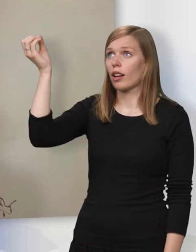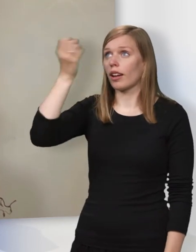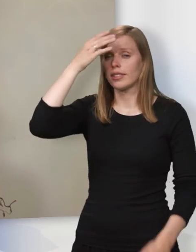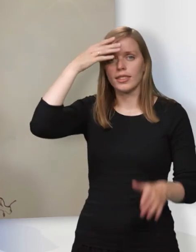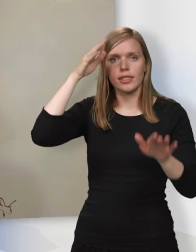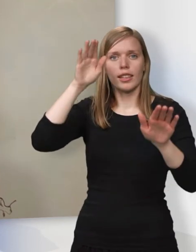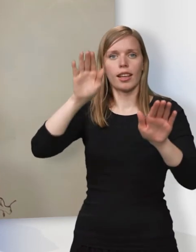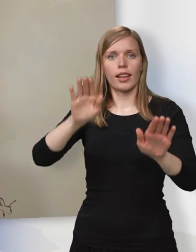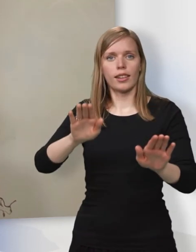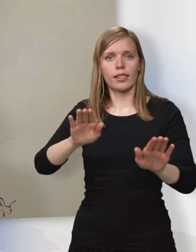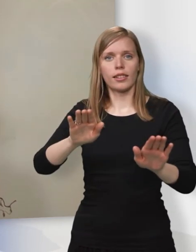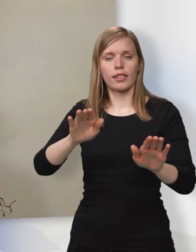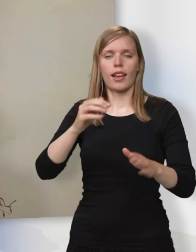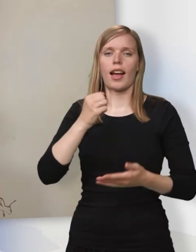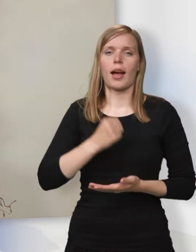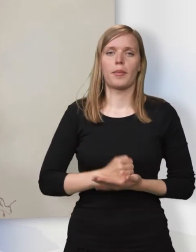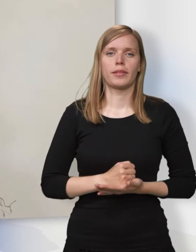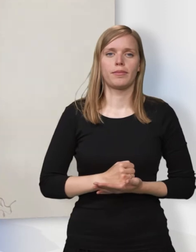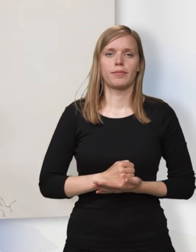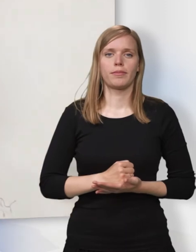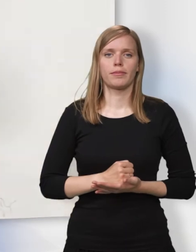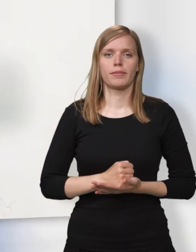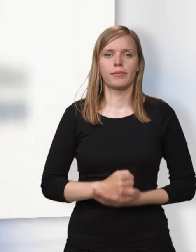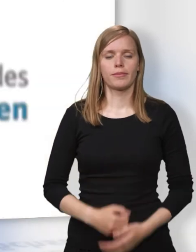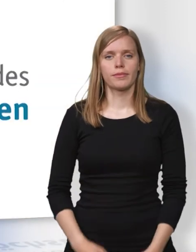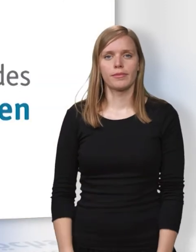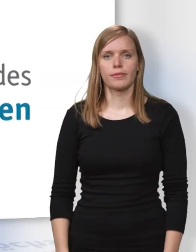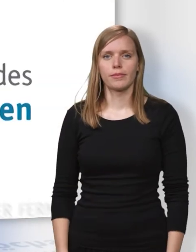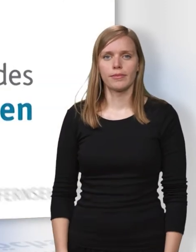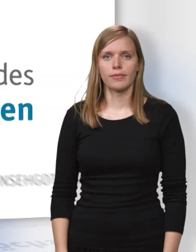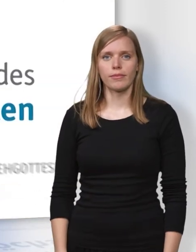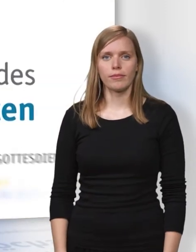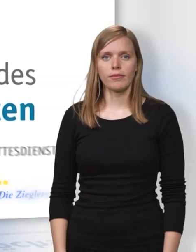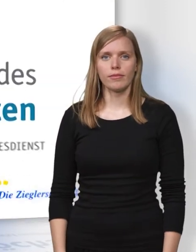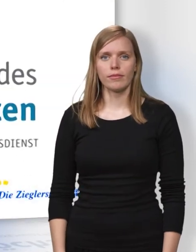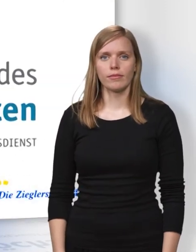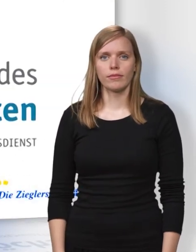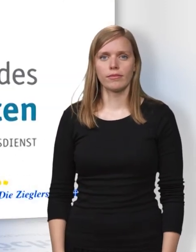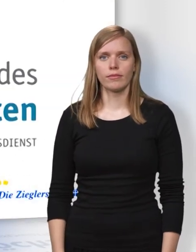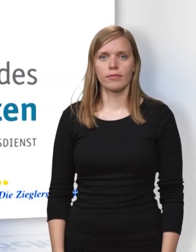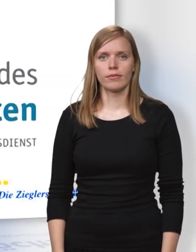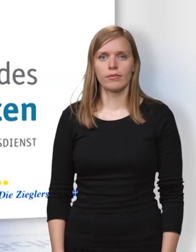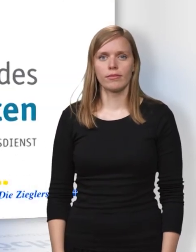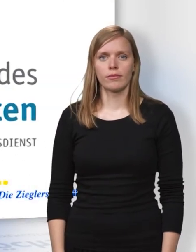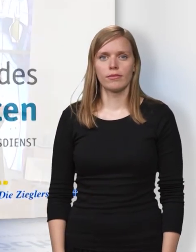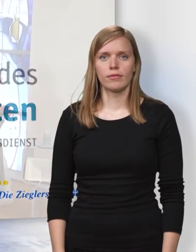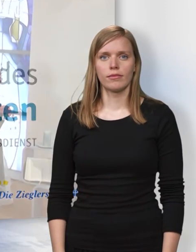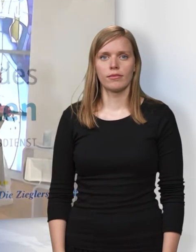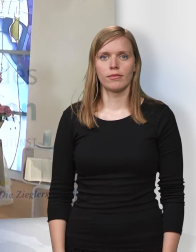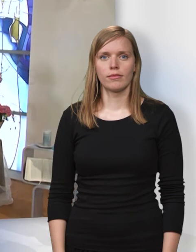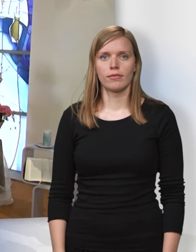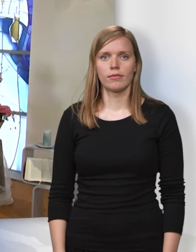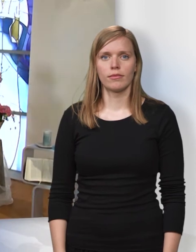Heilige Geist. Amen.